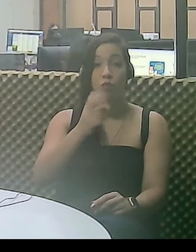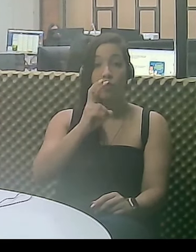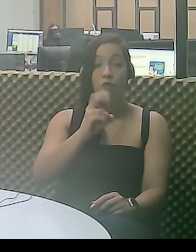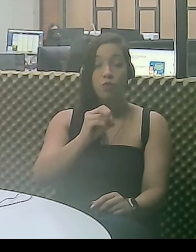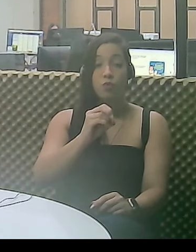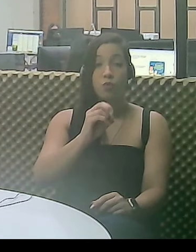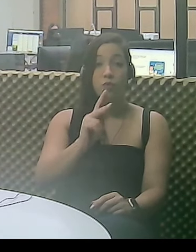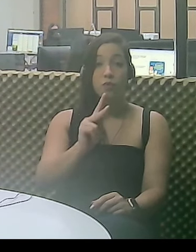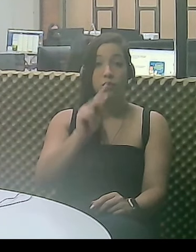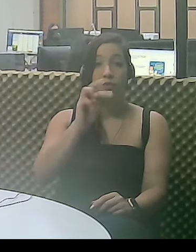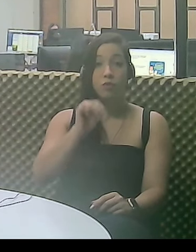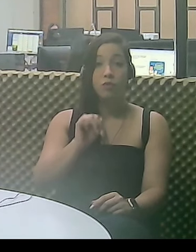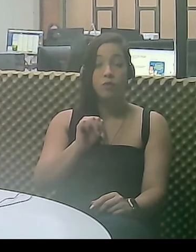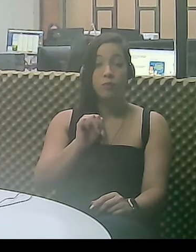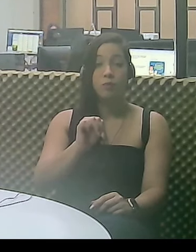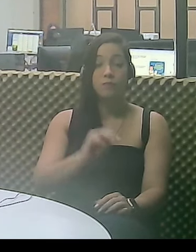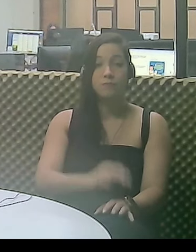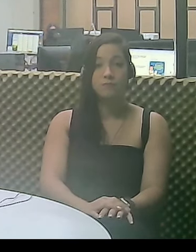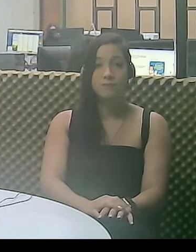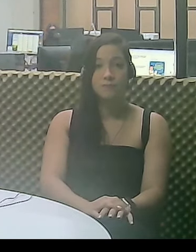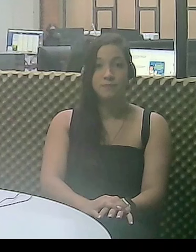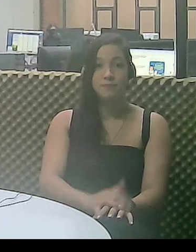50 km por hora.